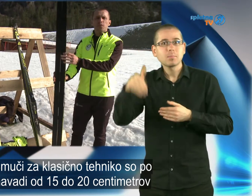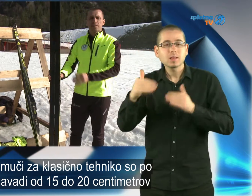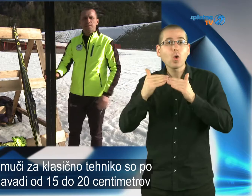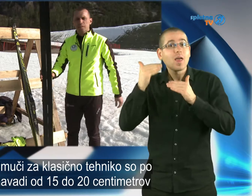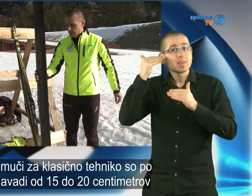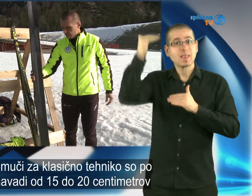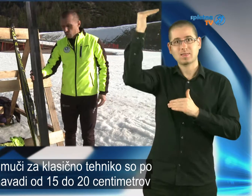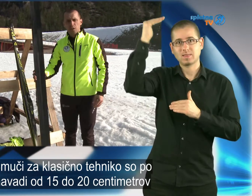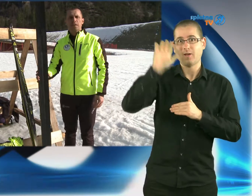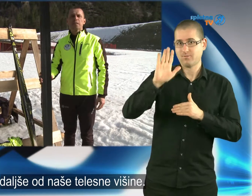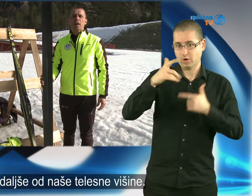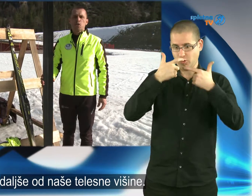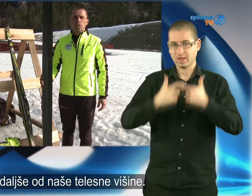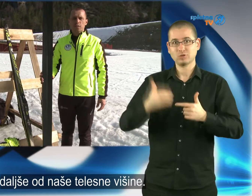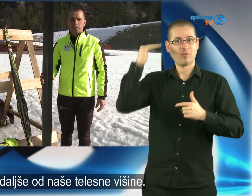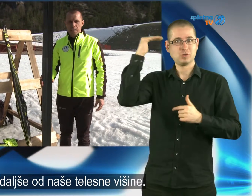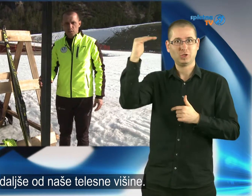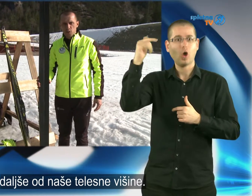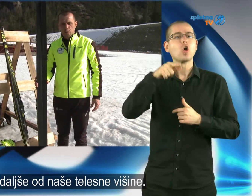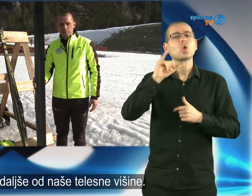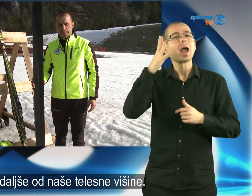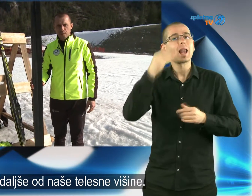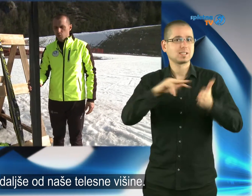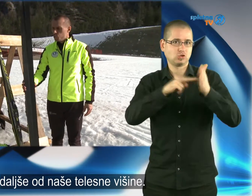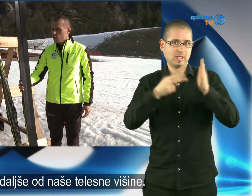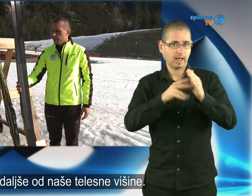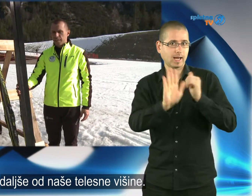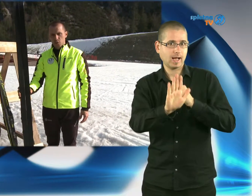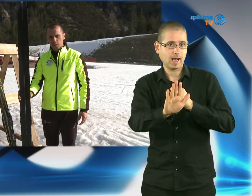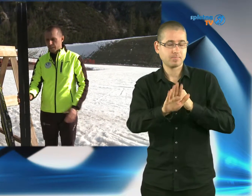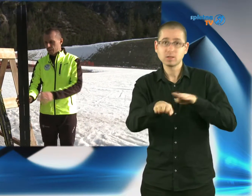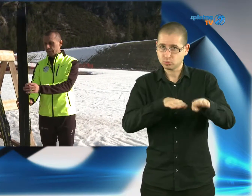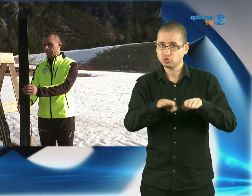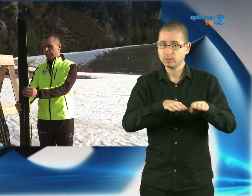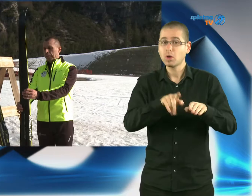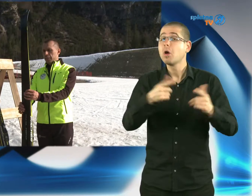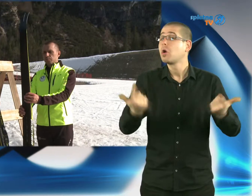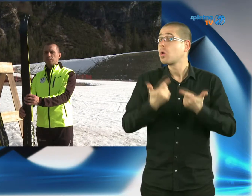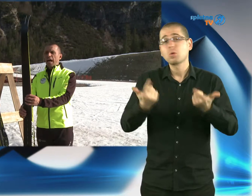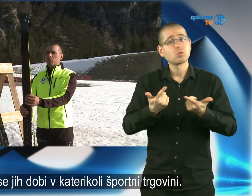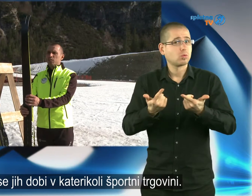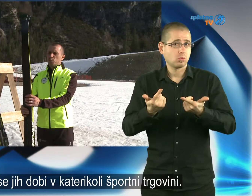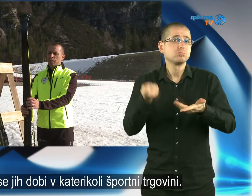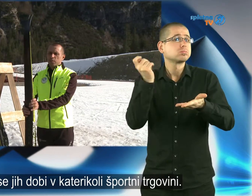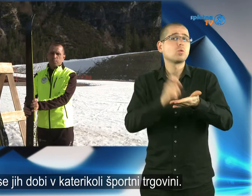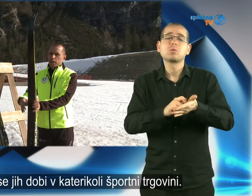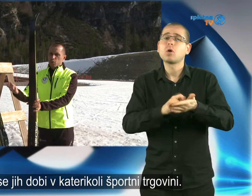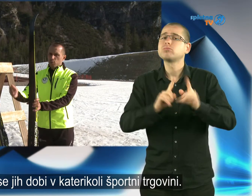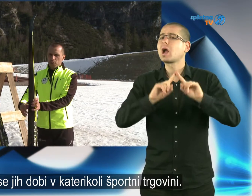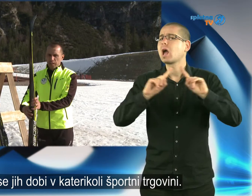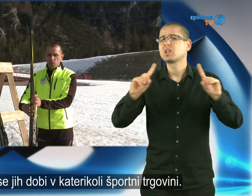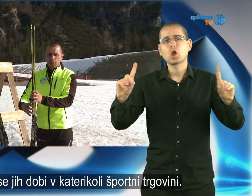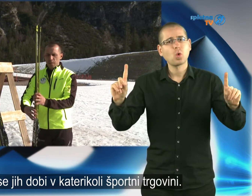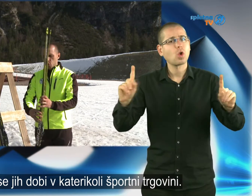15 do 20 cm nad vašo telesno višino. Smuči za klasično tehniko. Dajo se dobiti